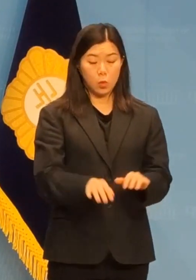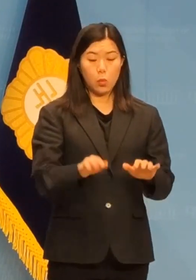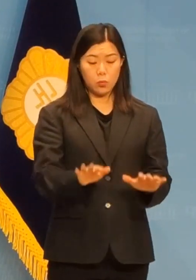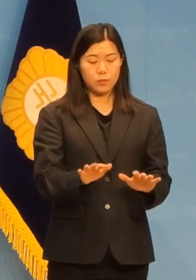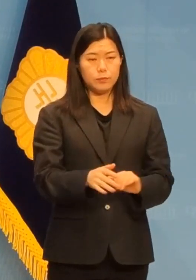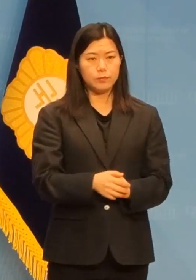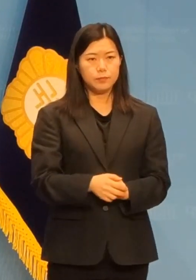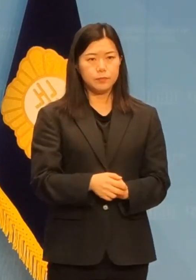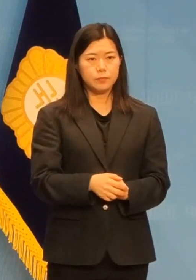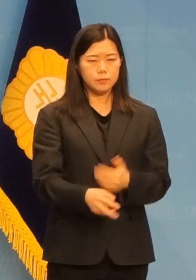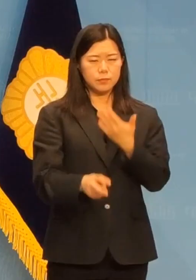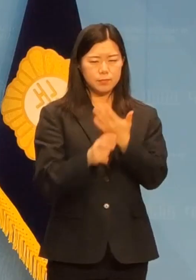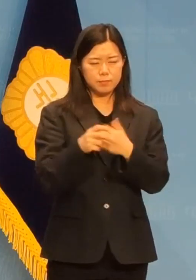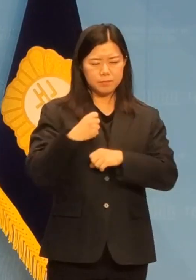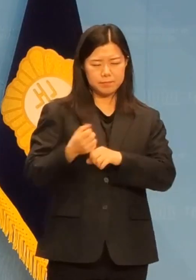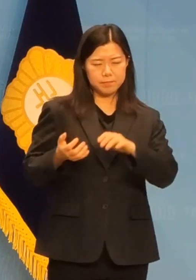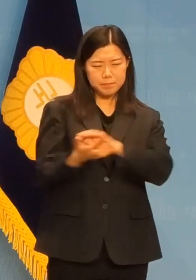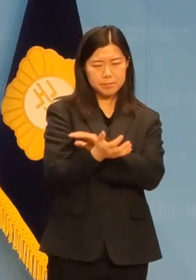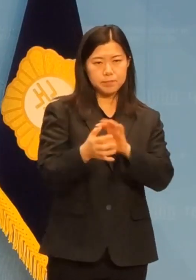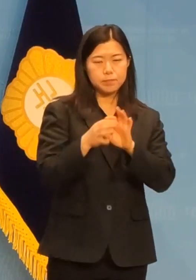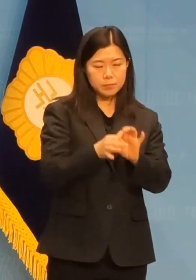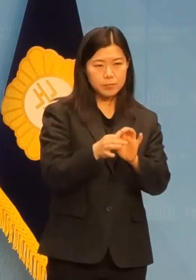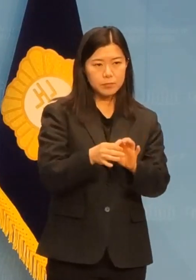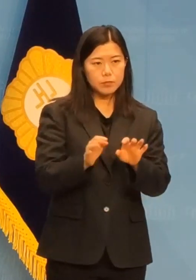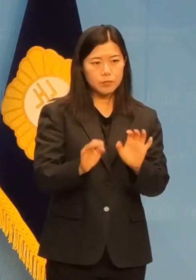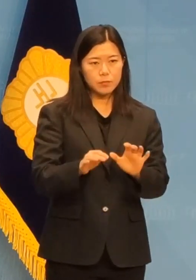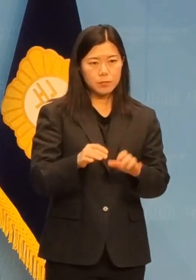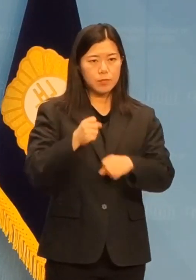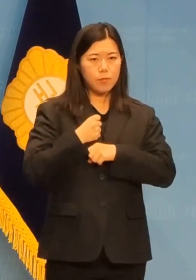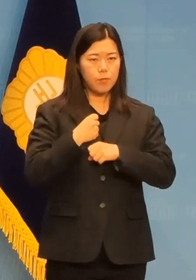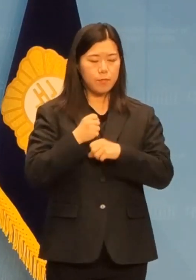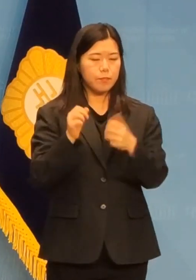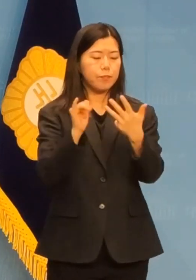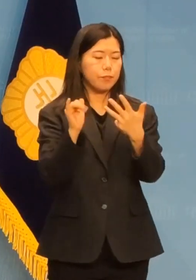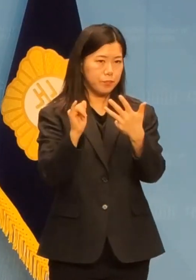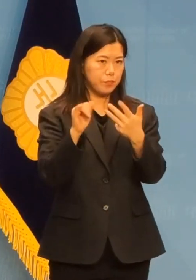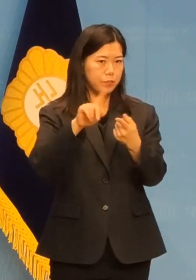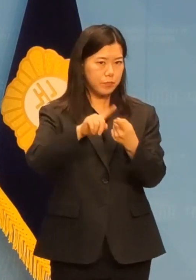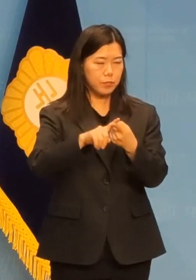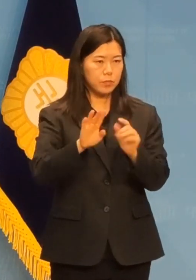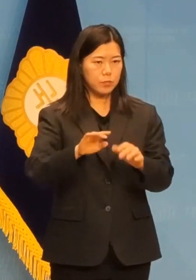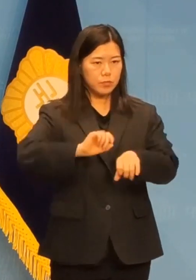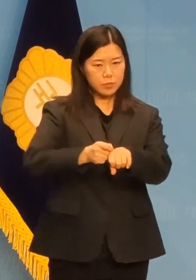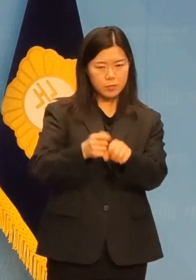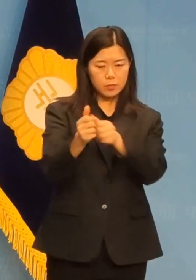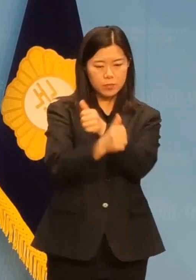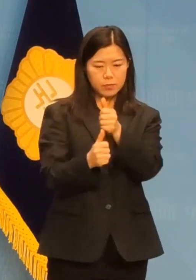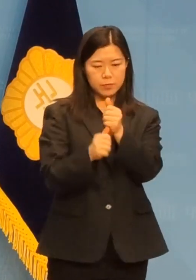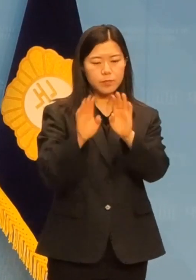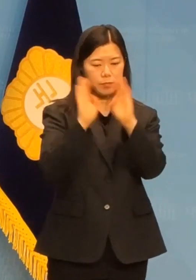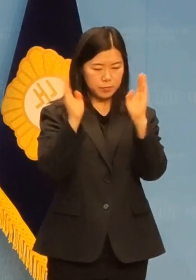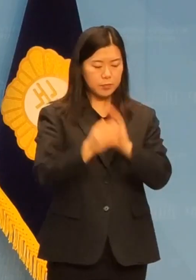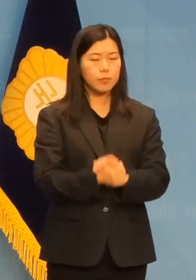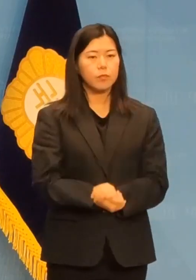오늘은 불법 비상계엄과 관련된 장성 8명에 대한 징계위원회가 열립니다.